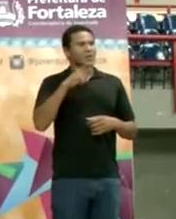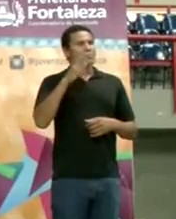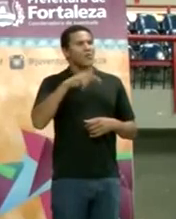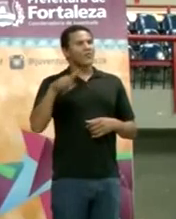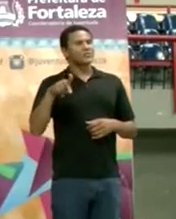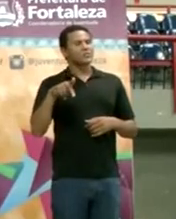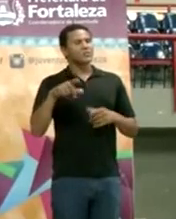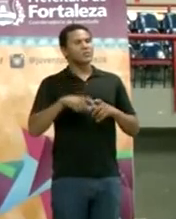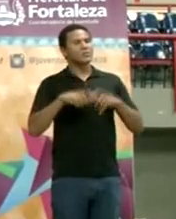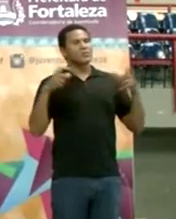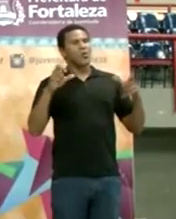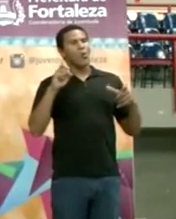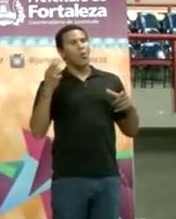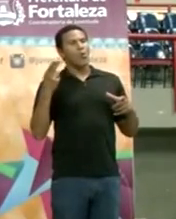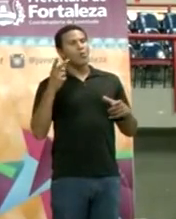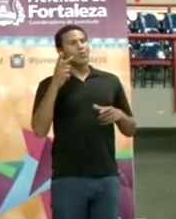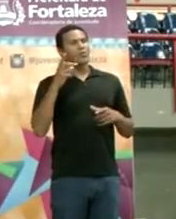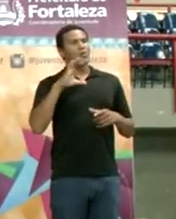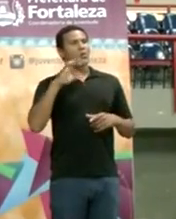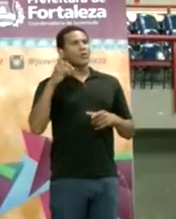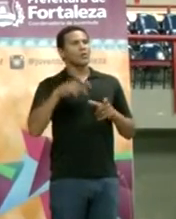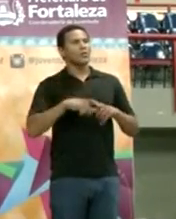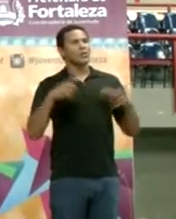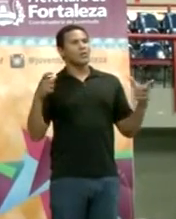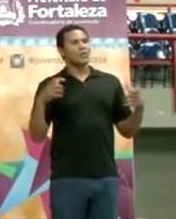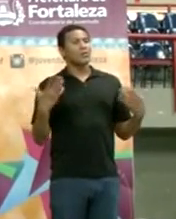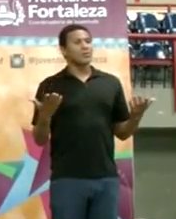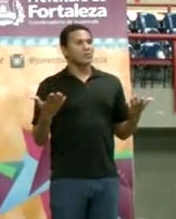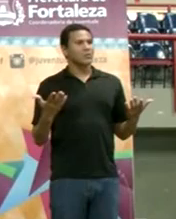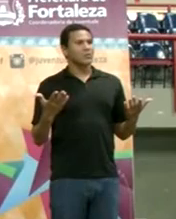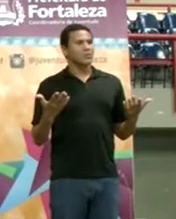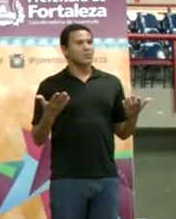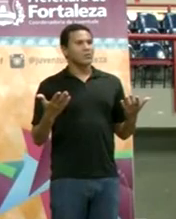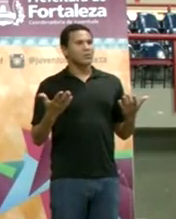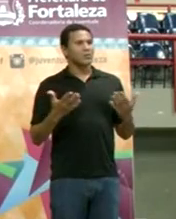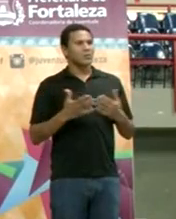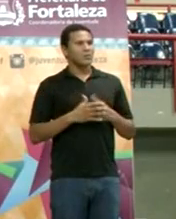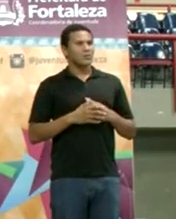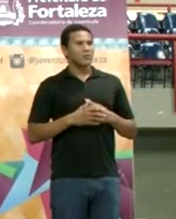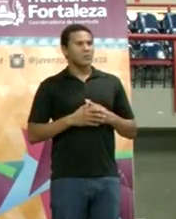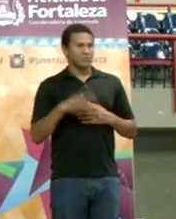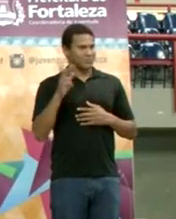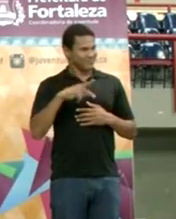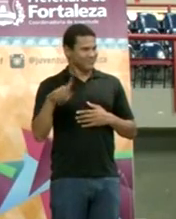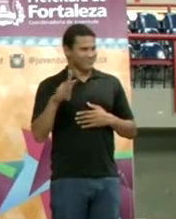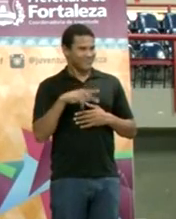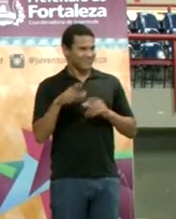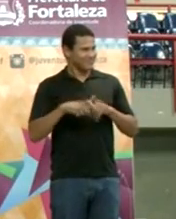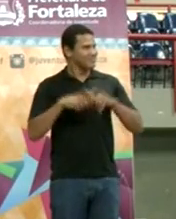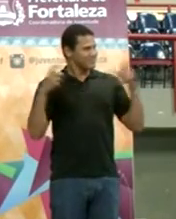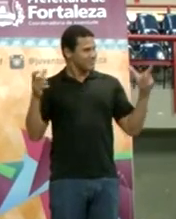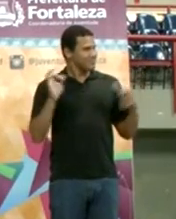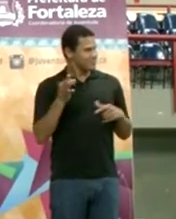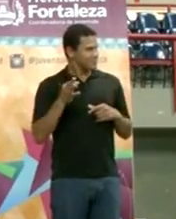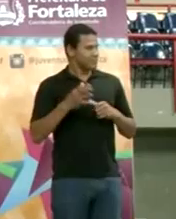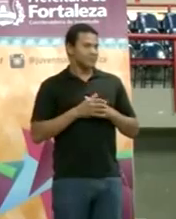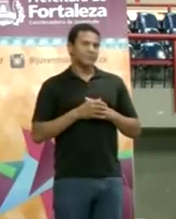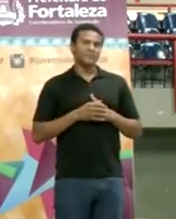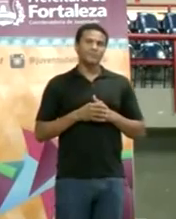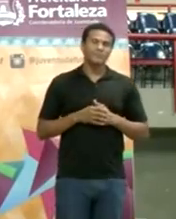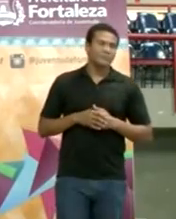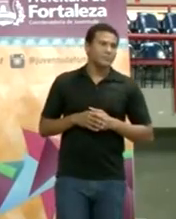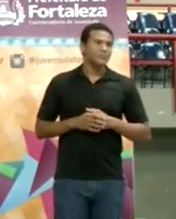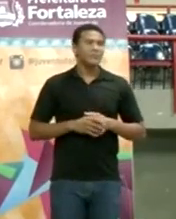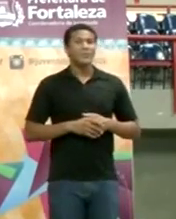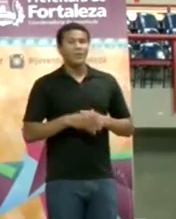mais coordenadores? Mais professores ou mais coordenadores, pessoal? Professores, né? Então eu